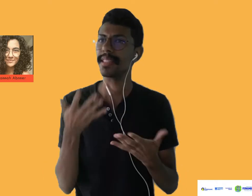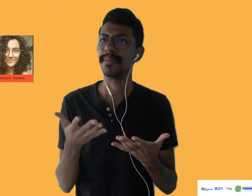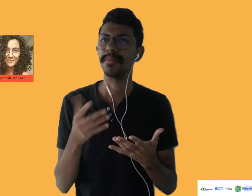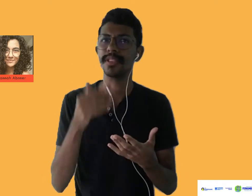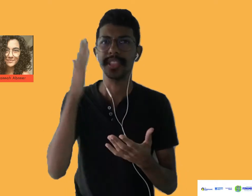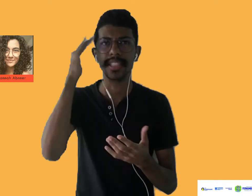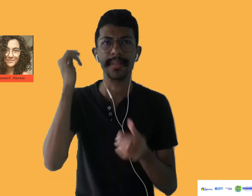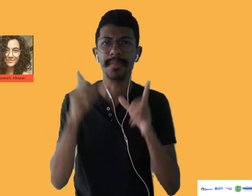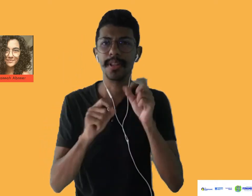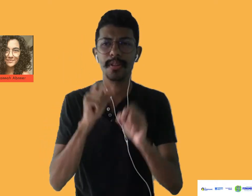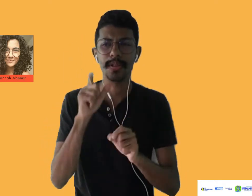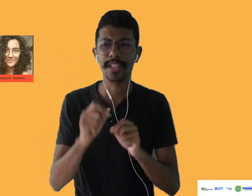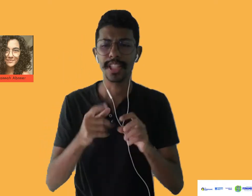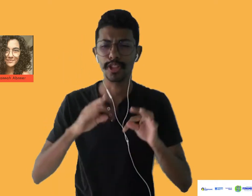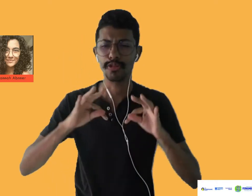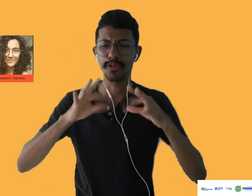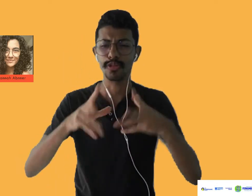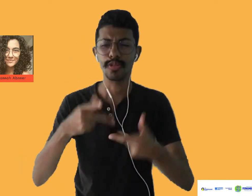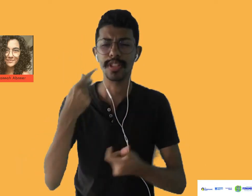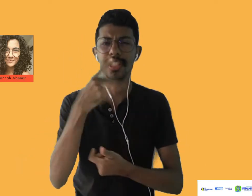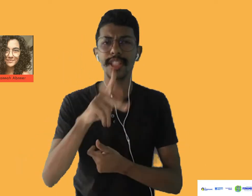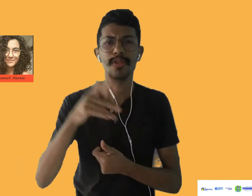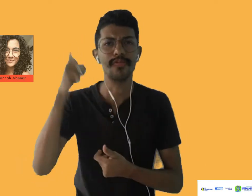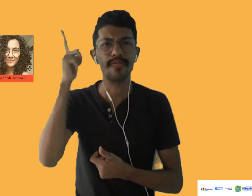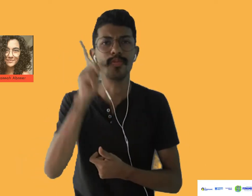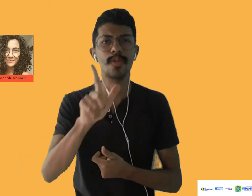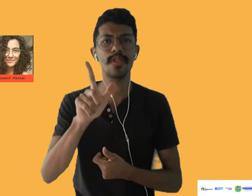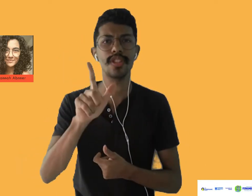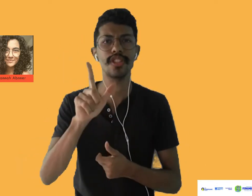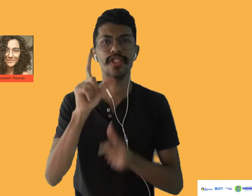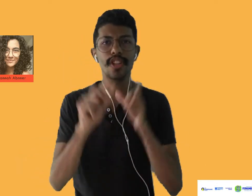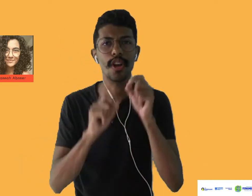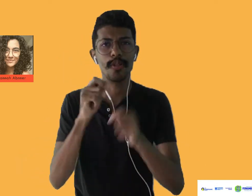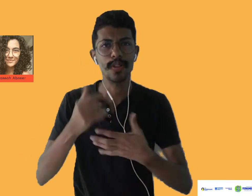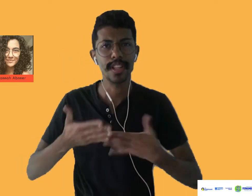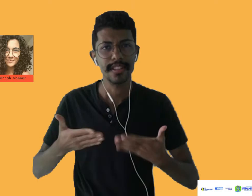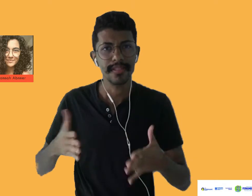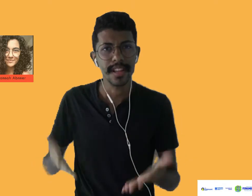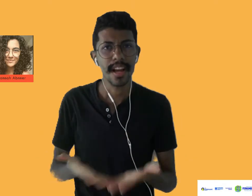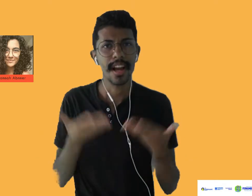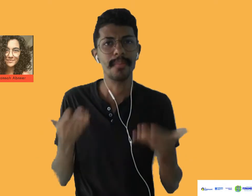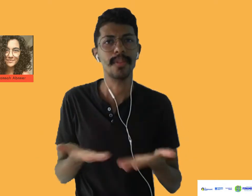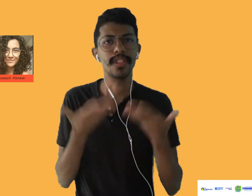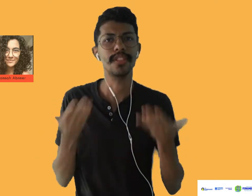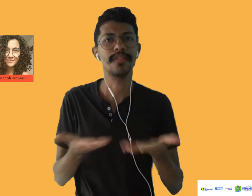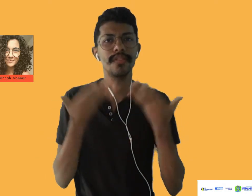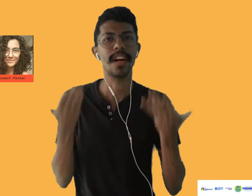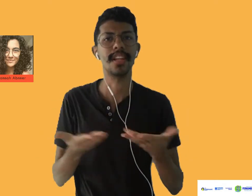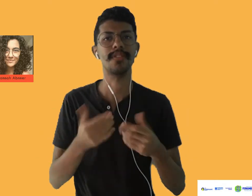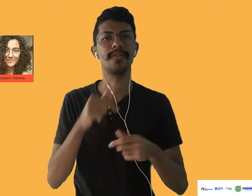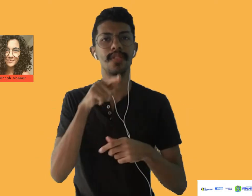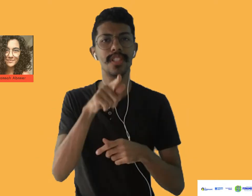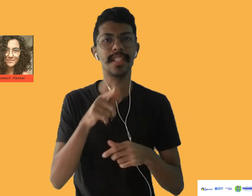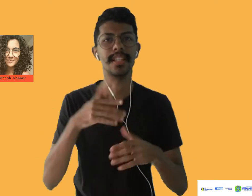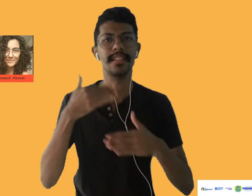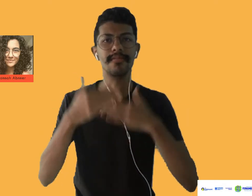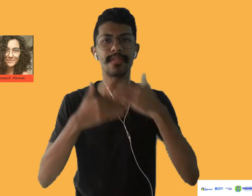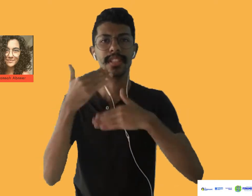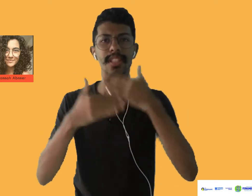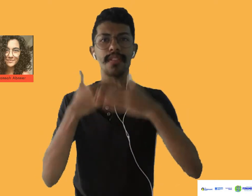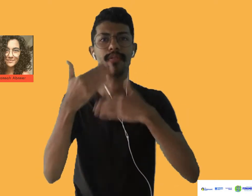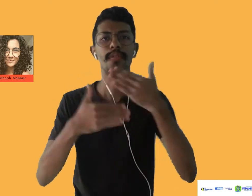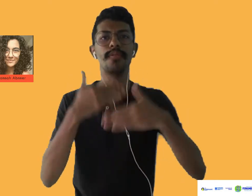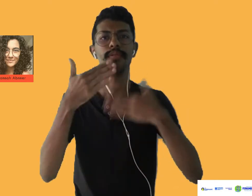você, enfim, de que o poste, de todas essas conquistas, né? O que tem te inspirado para você